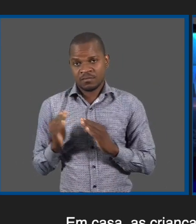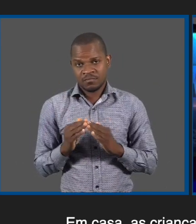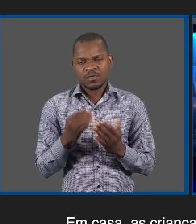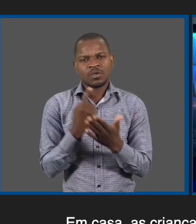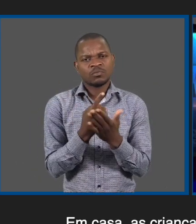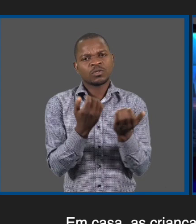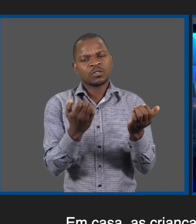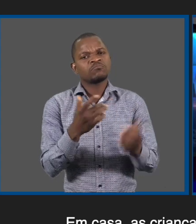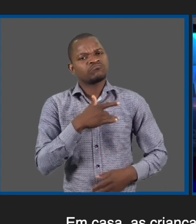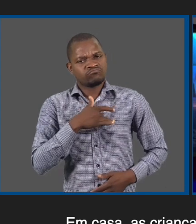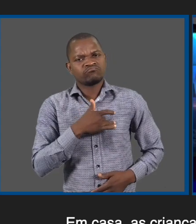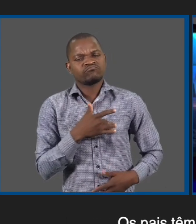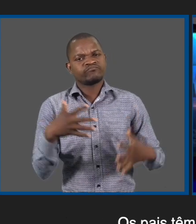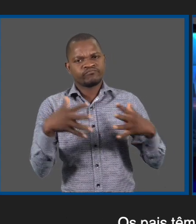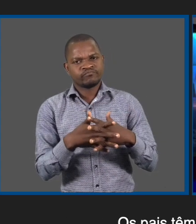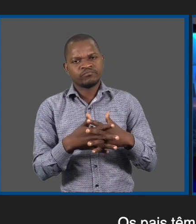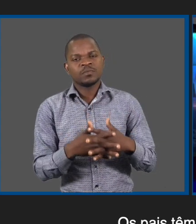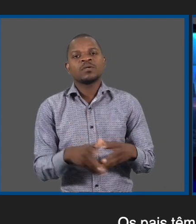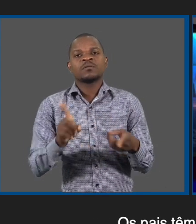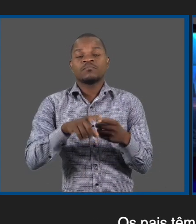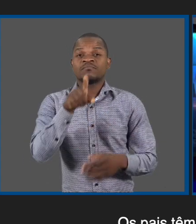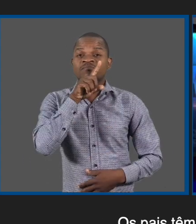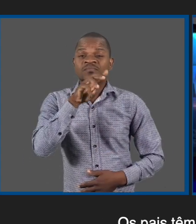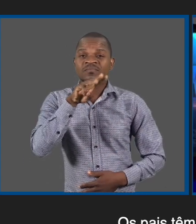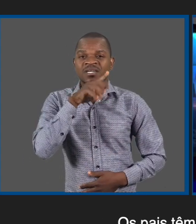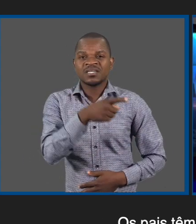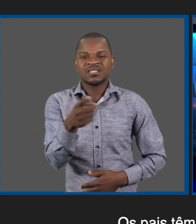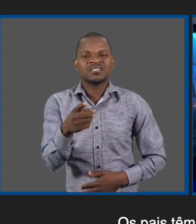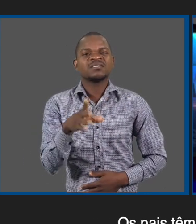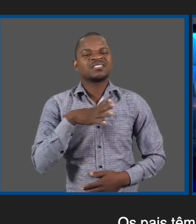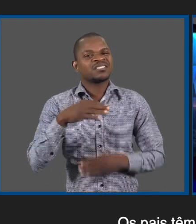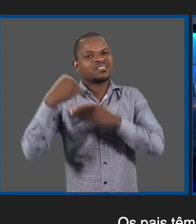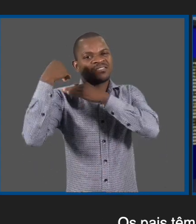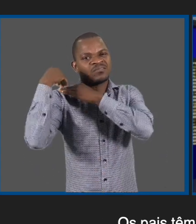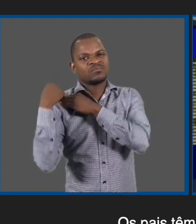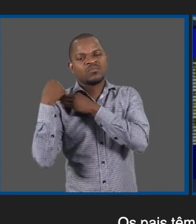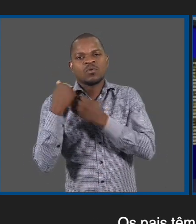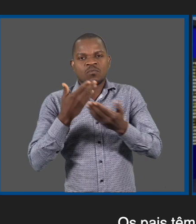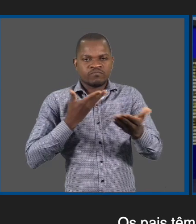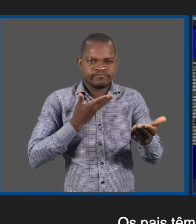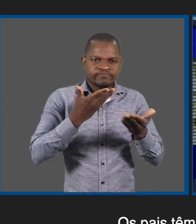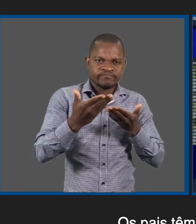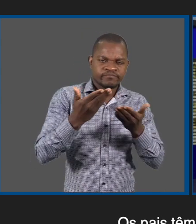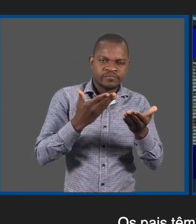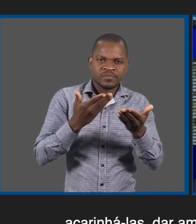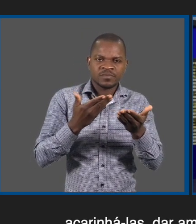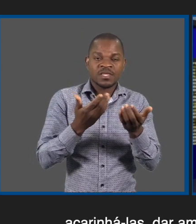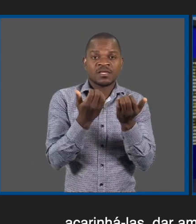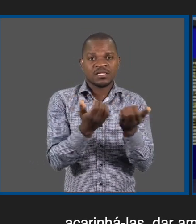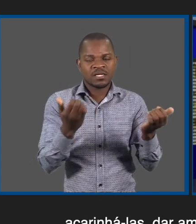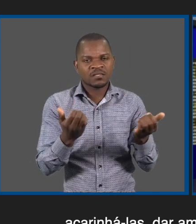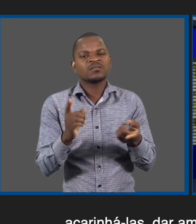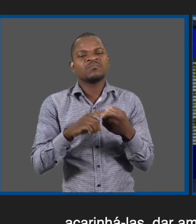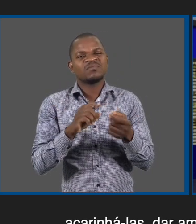crianças sempre têm que se sentir seguras. Os pais têm um papel muito importante de conversar com as crianças,